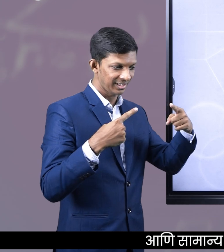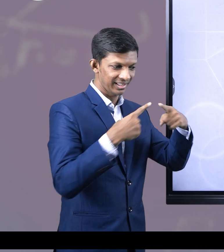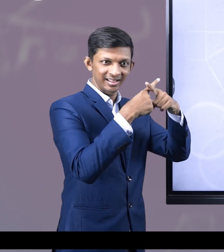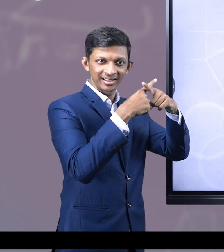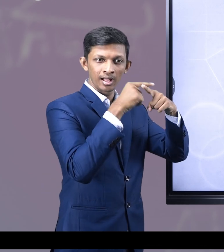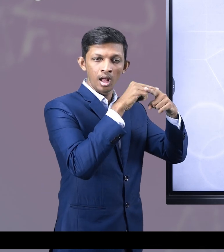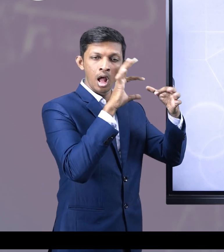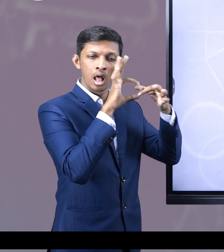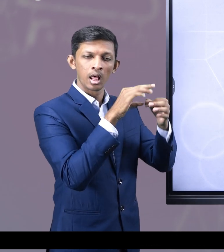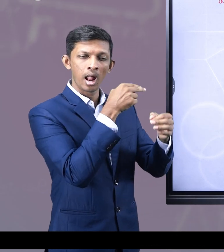उभ्या विरुद्ध किरण.